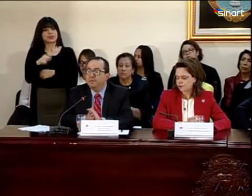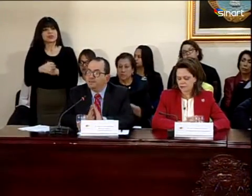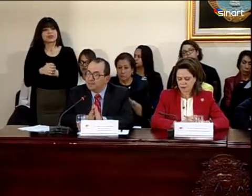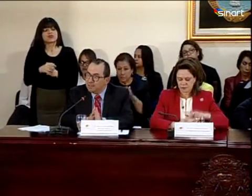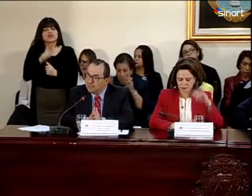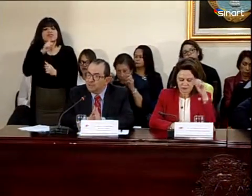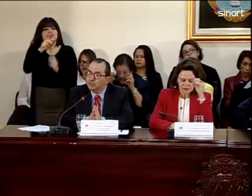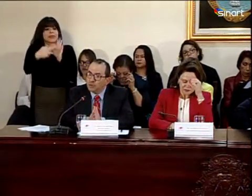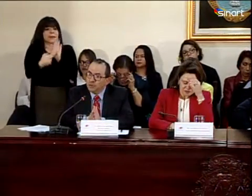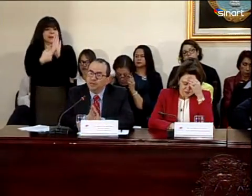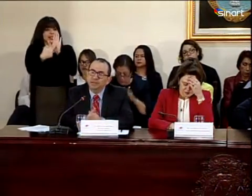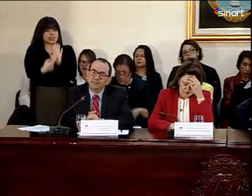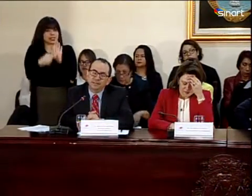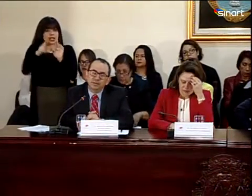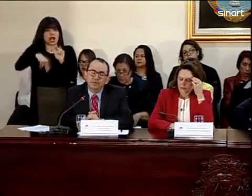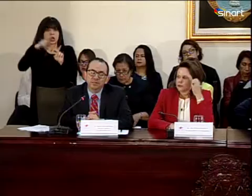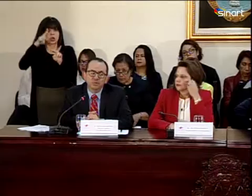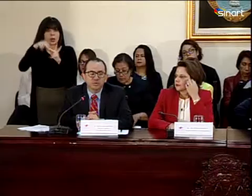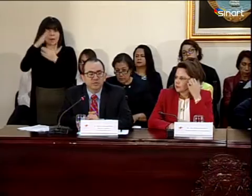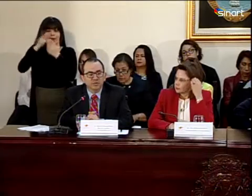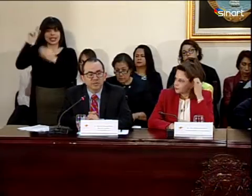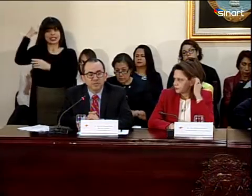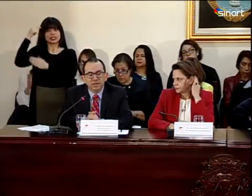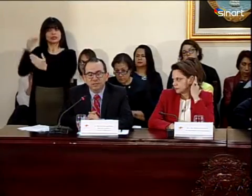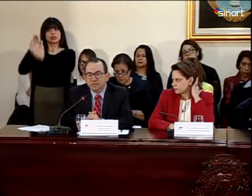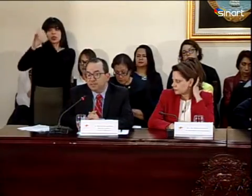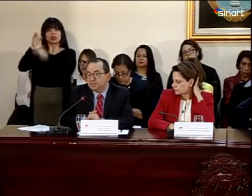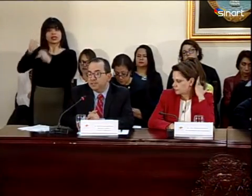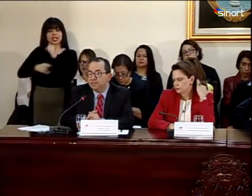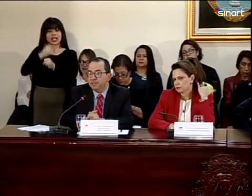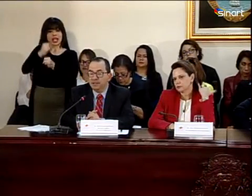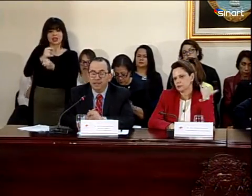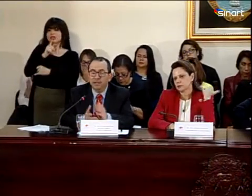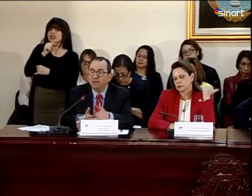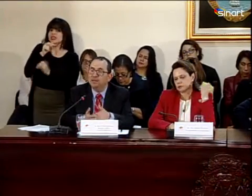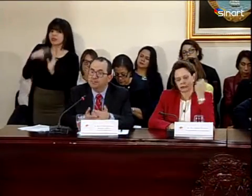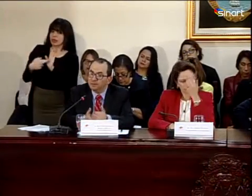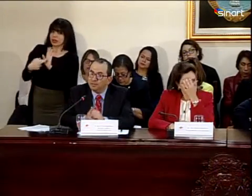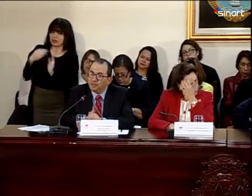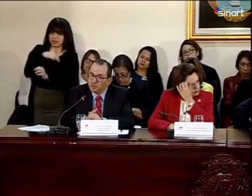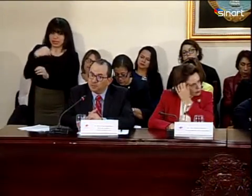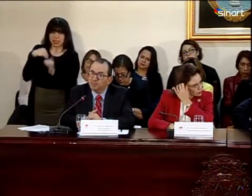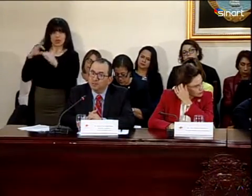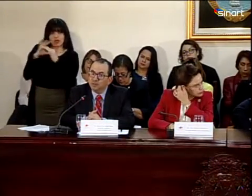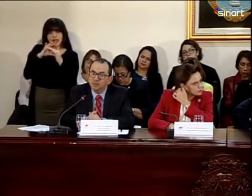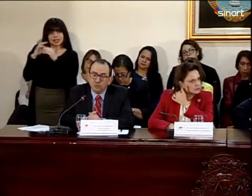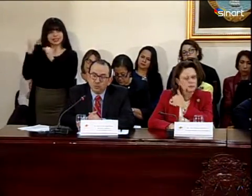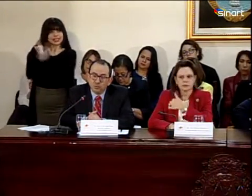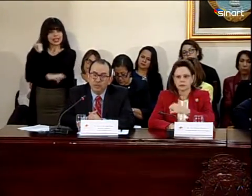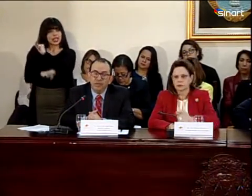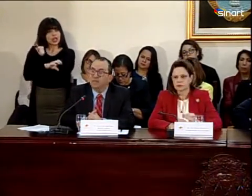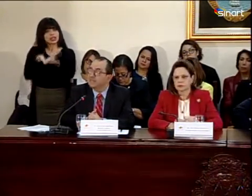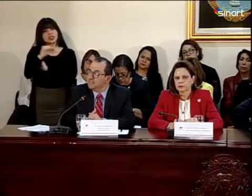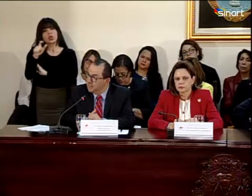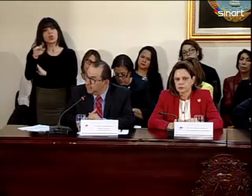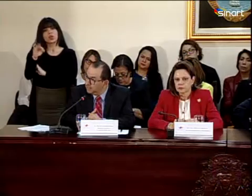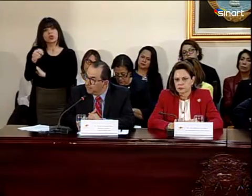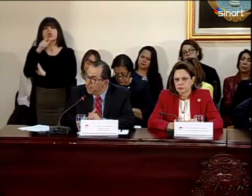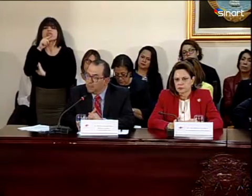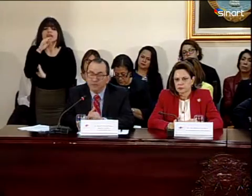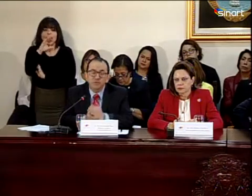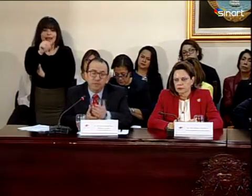el representante natural del Estado ante los juicios internacionales es el Ministerio de Relaciones Exteriores y Culto, es la